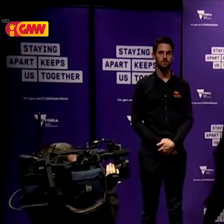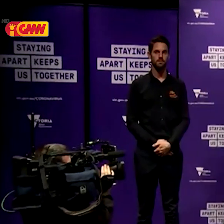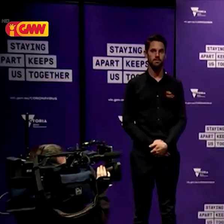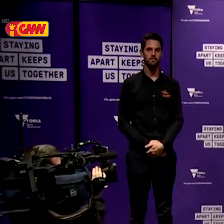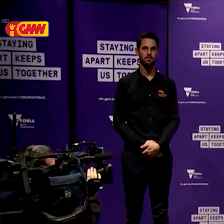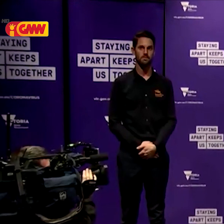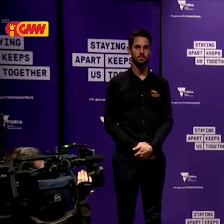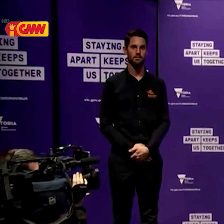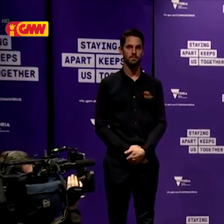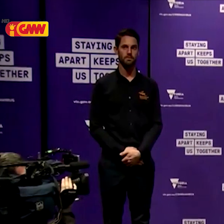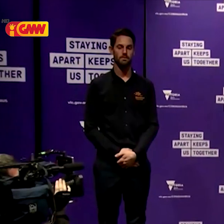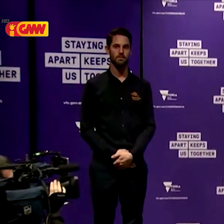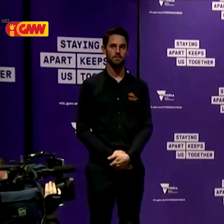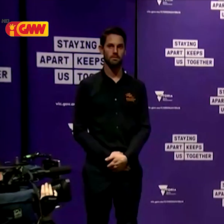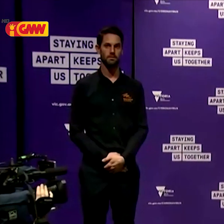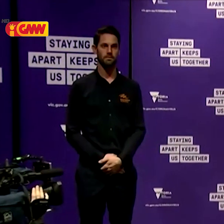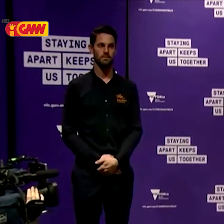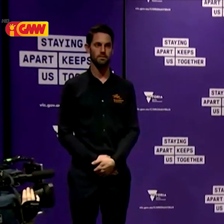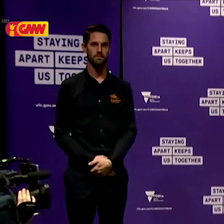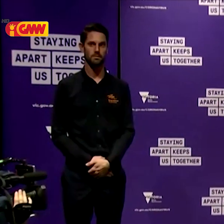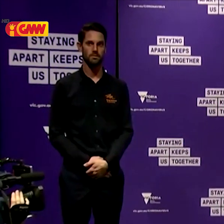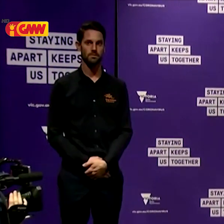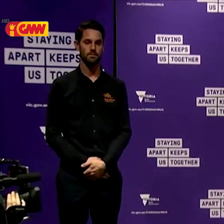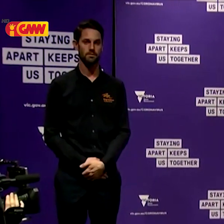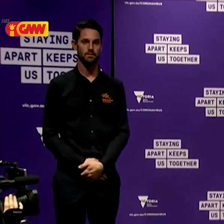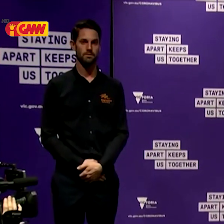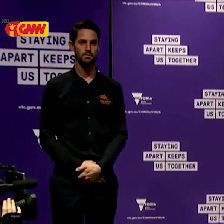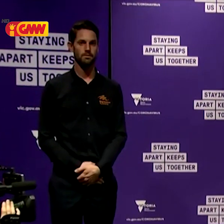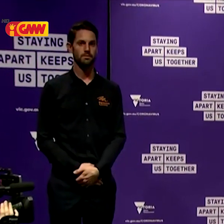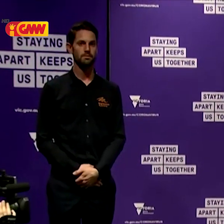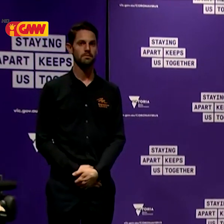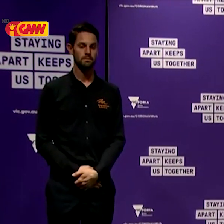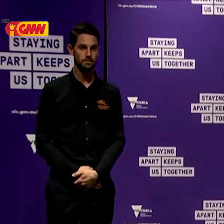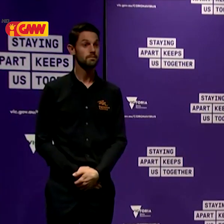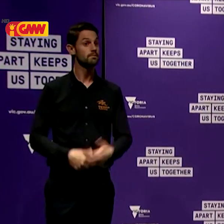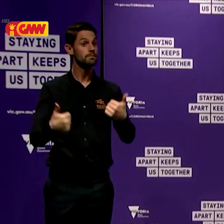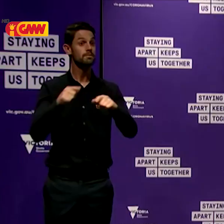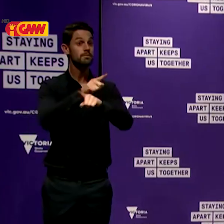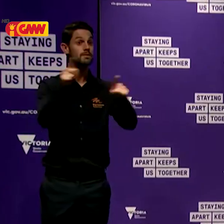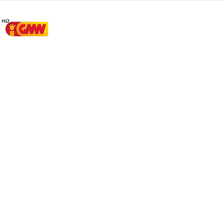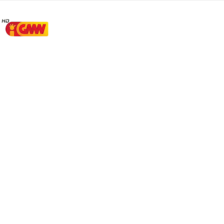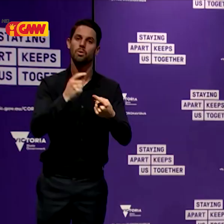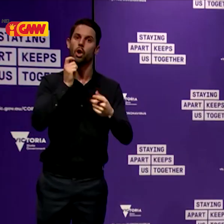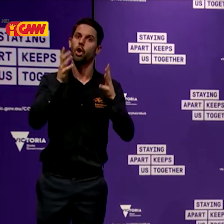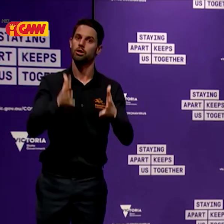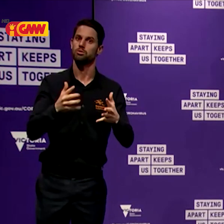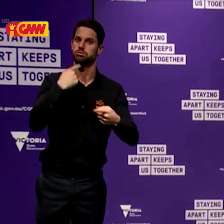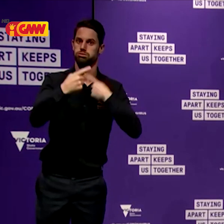sai husi uma, polícia sai husu sira ni razão. Se sai husi uma la tui razão hat nebe governo decide se aplica